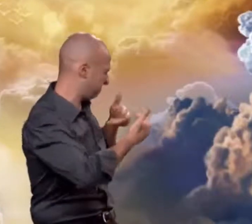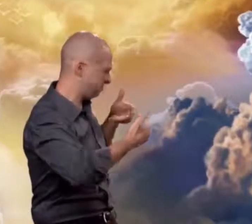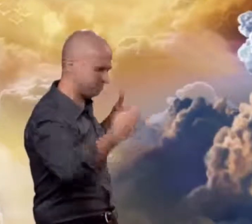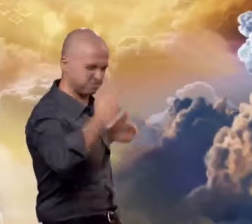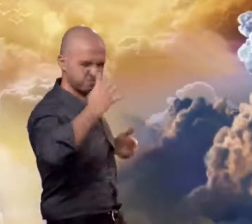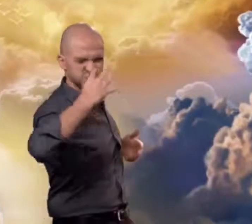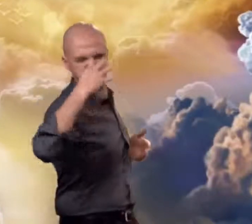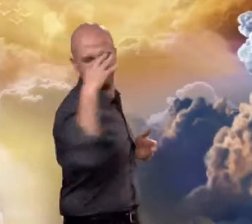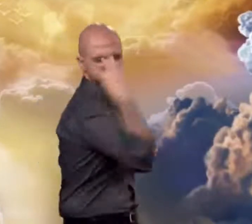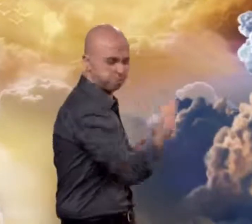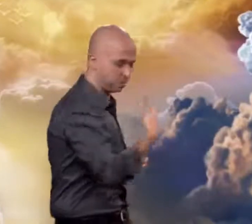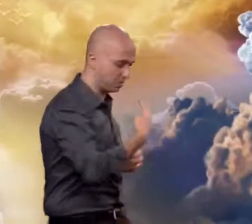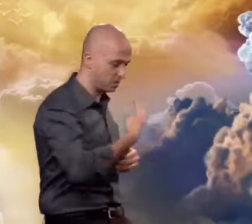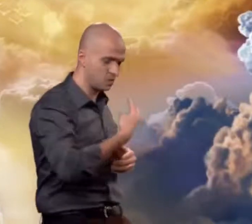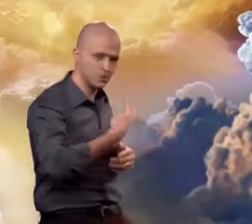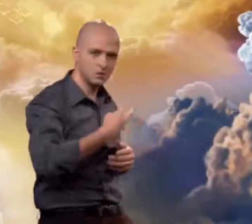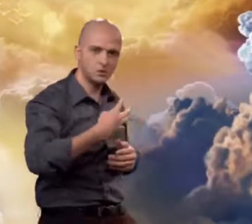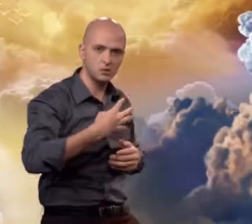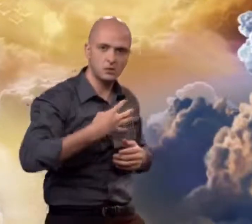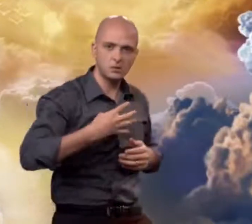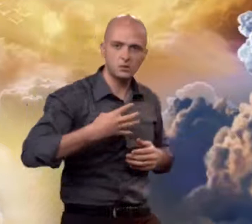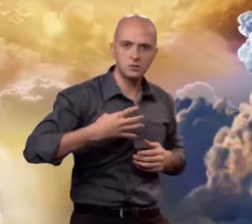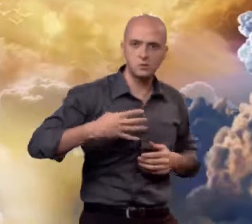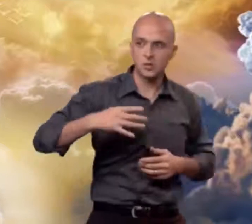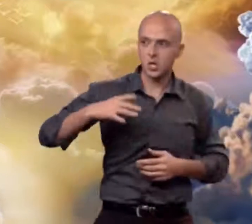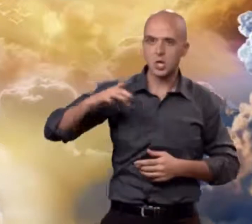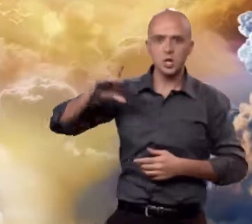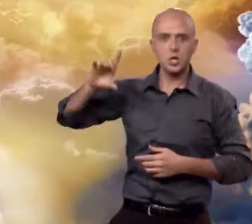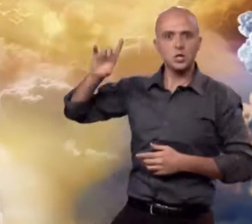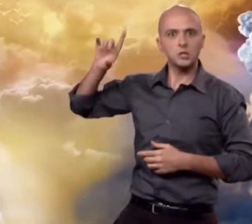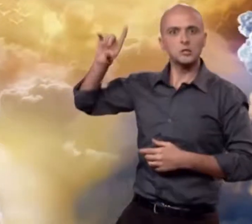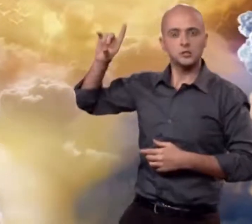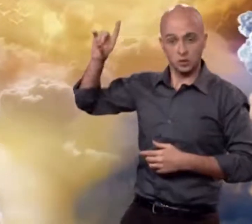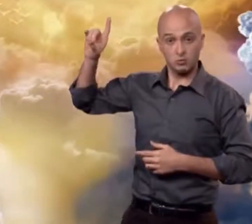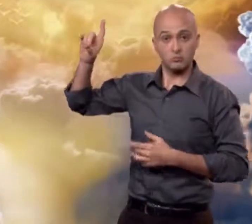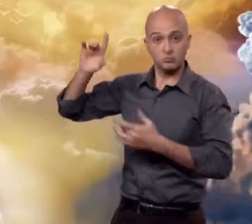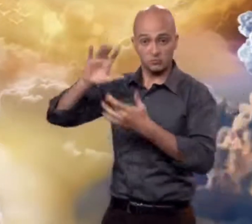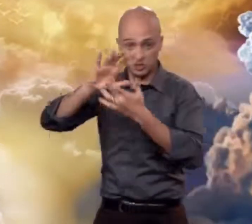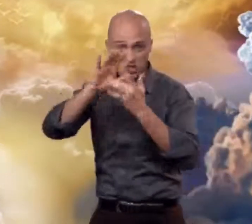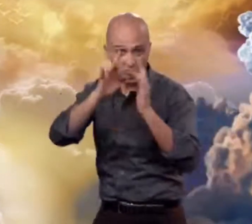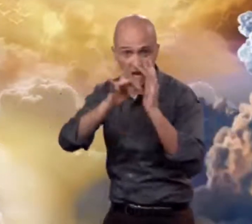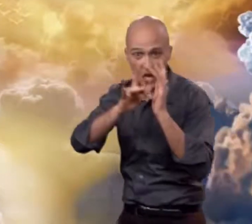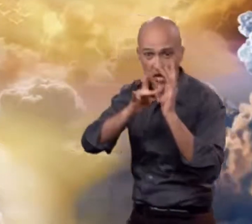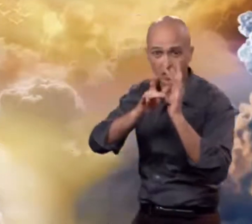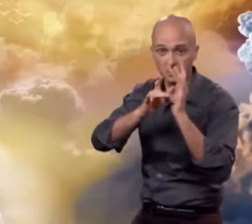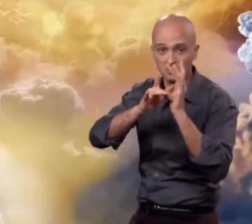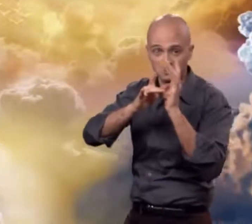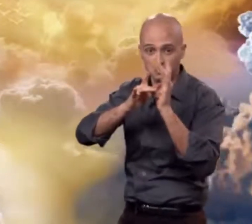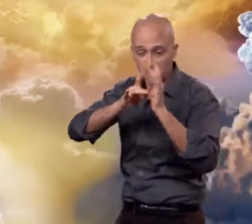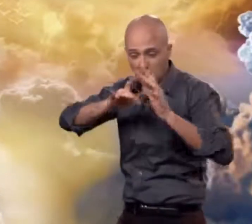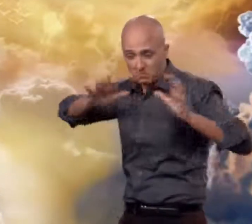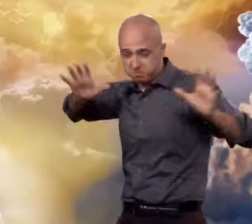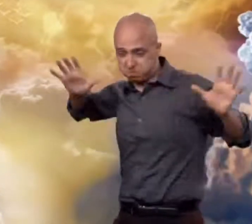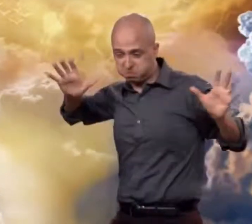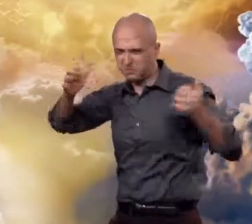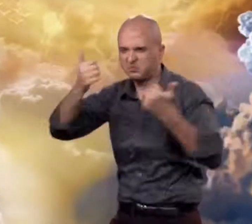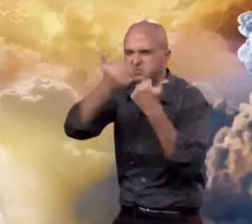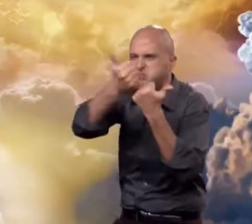a misericórdia são o fundamento do governo de Deus. Na execução final do juízo, será visto que não existe